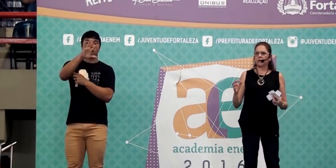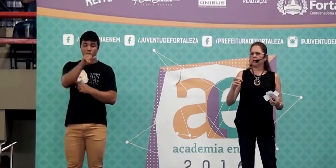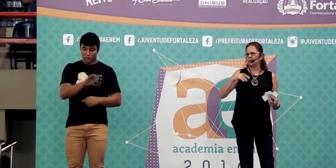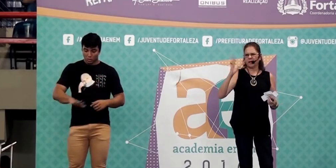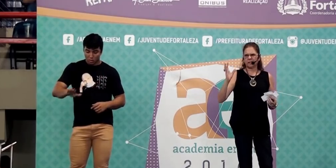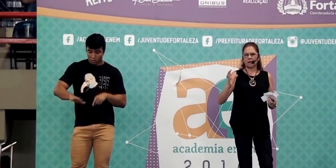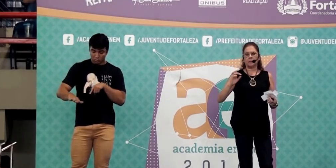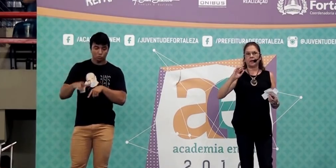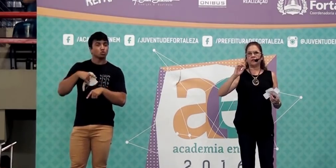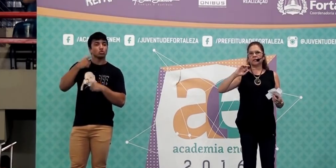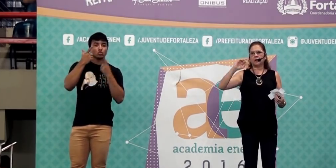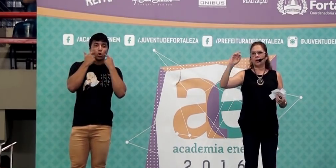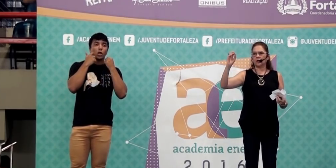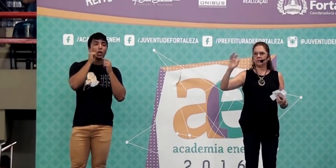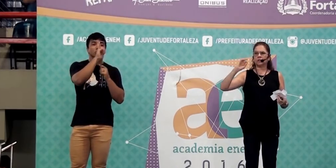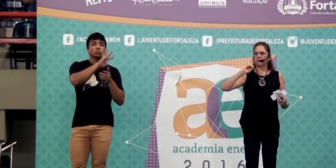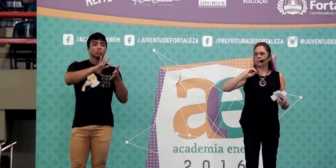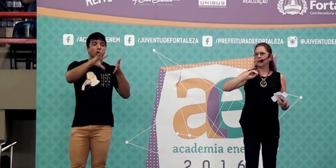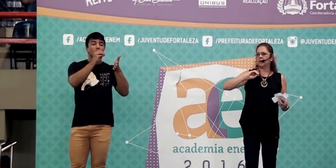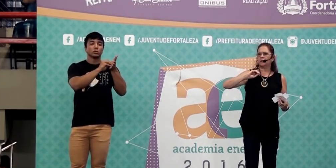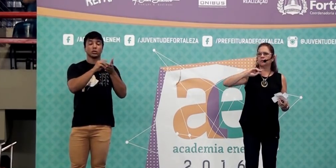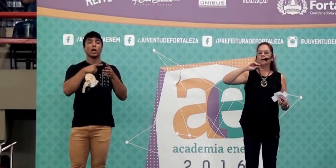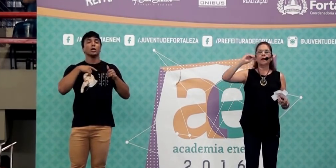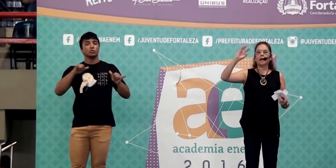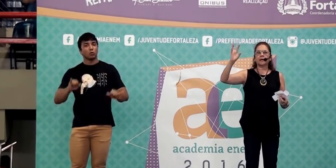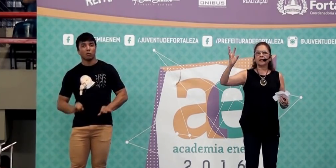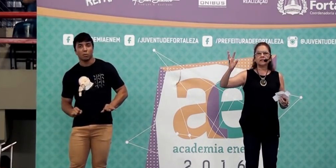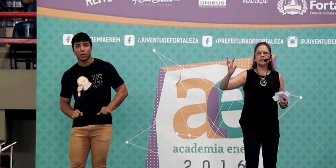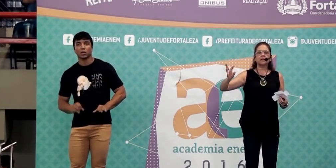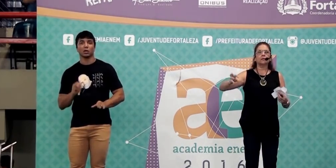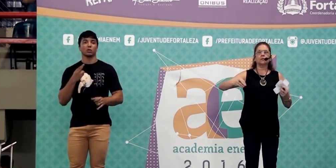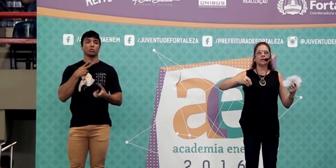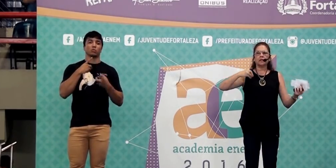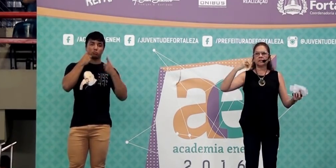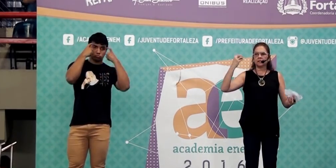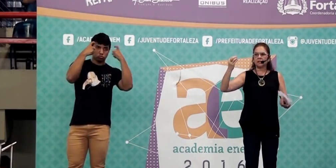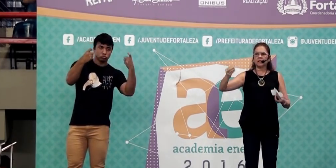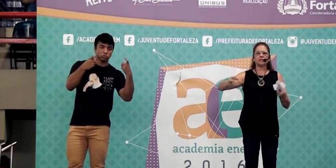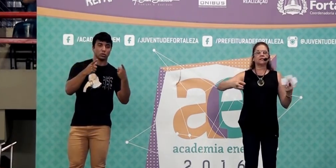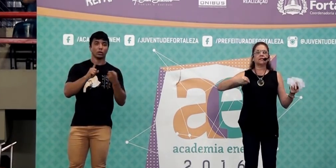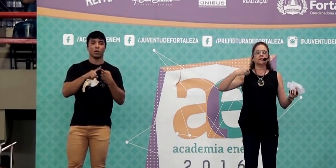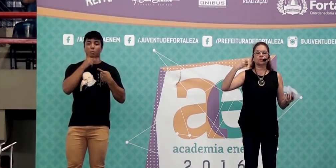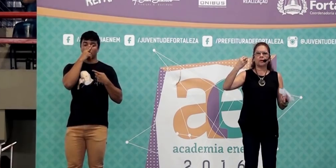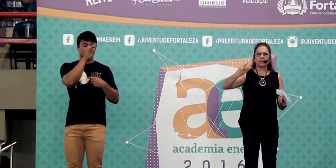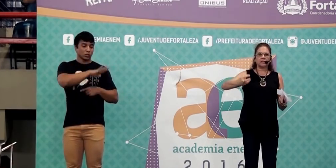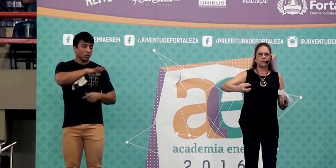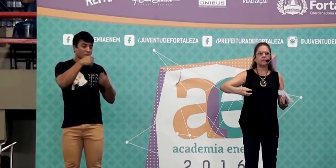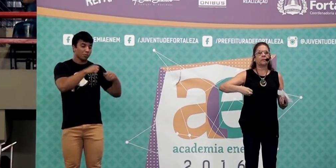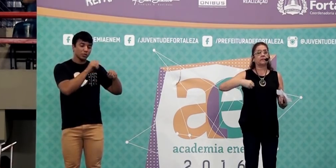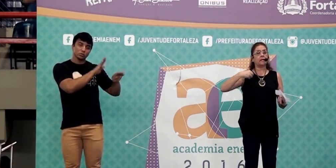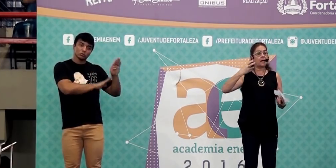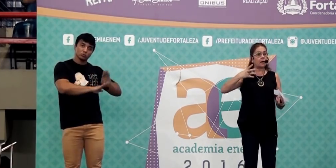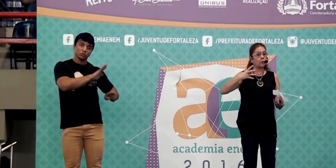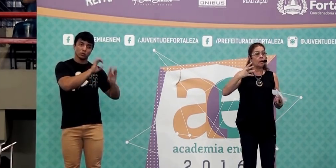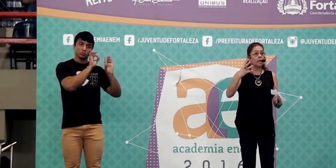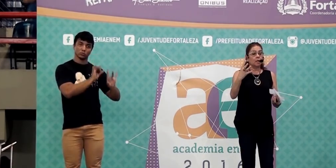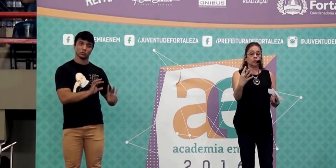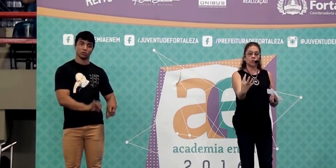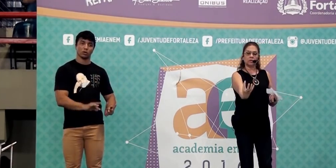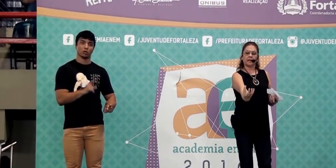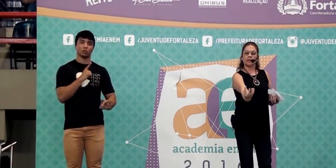criança chorando, um exemplo, aí você coloca sofrimento, agressão, crianças que necessitam de uma atenção